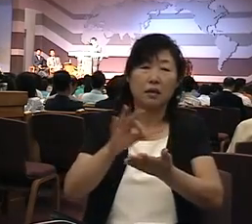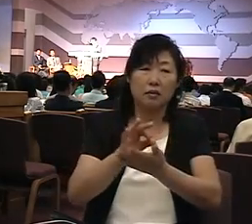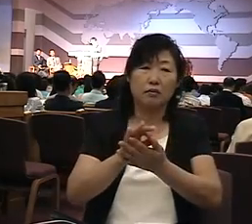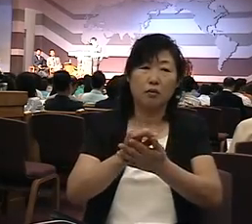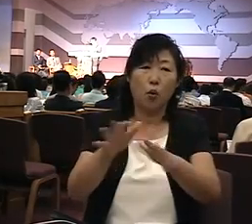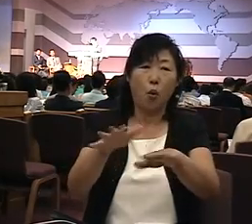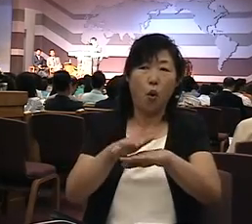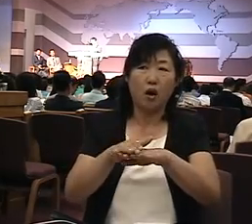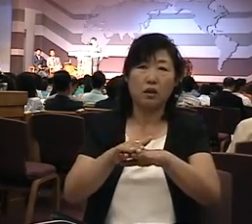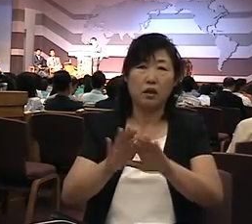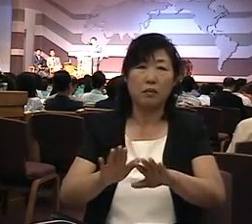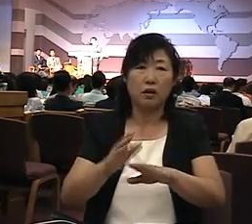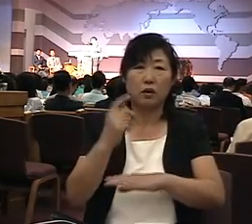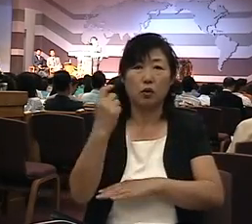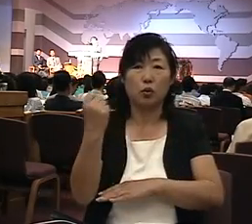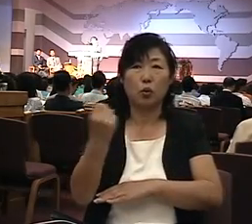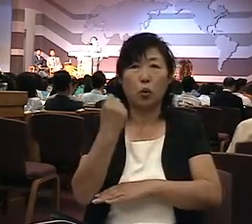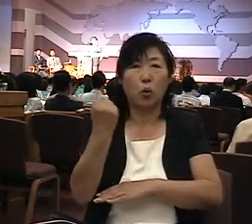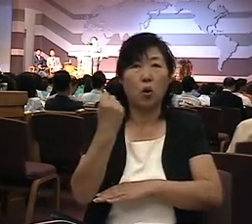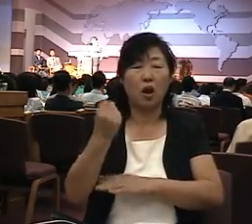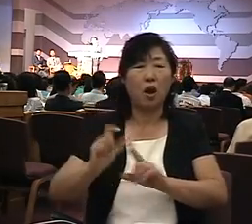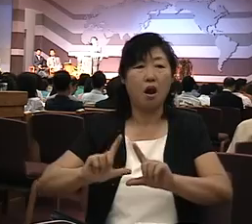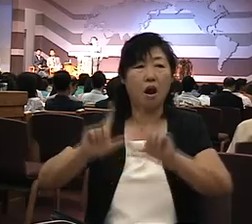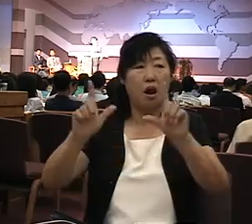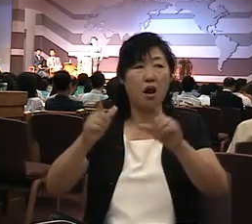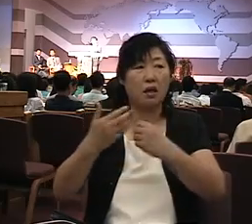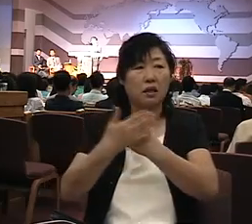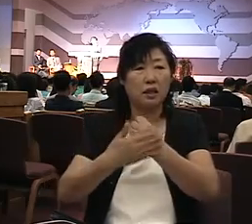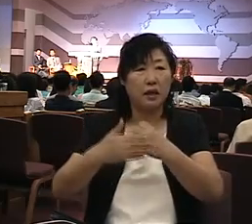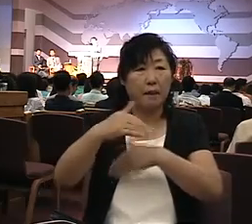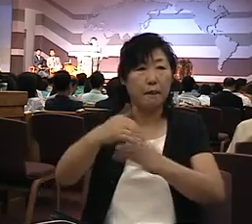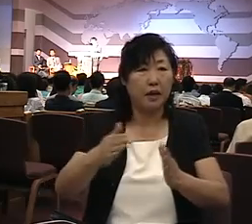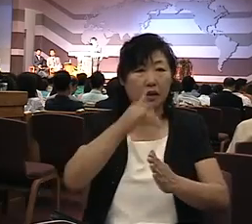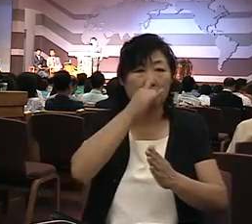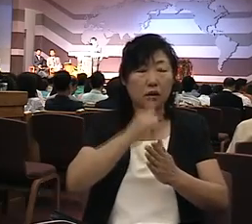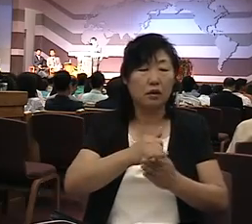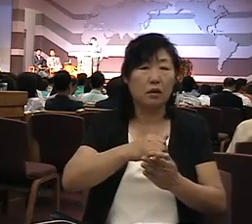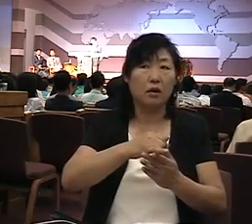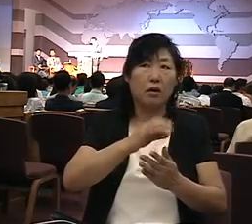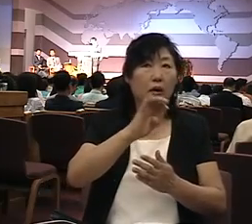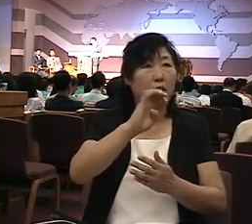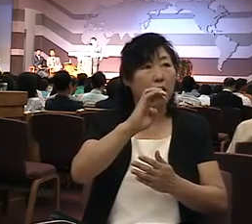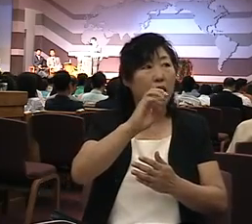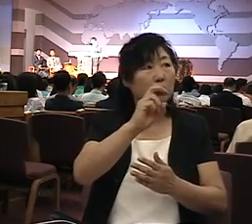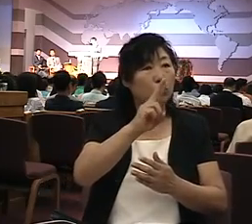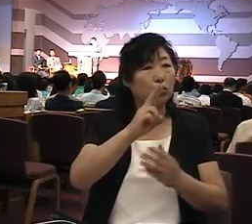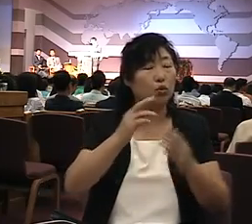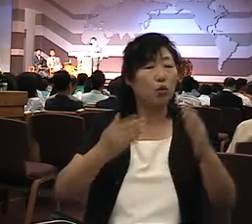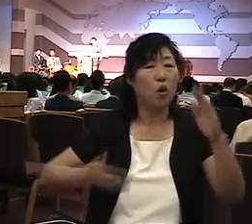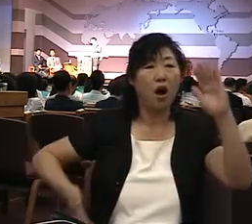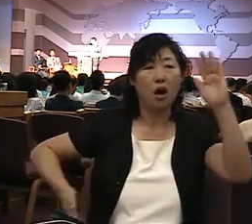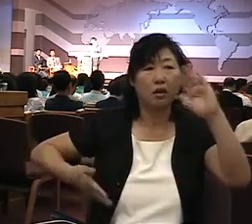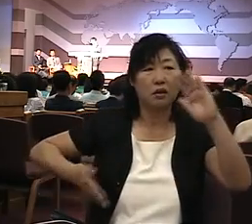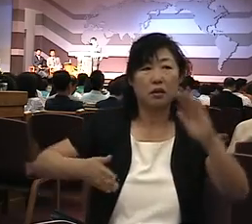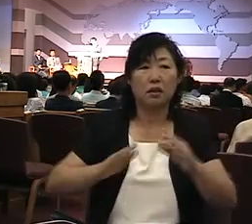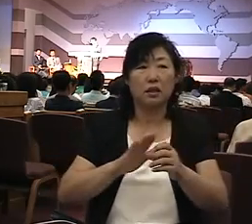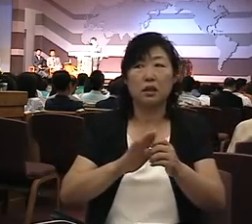토요일 은혜채플에서 있습니다. 이번에 처음으로 42명의 학생들에게 사랑장학금이